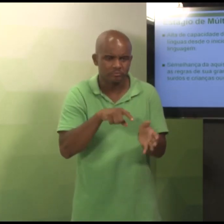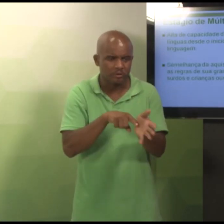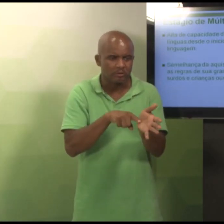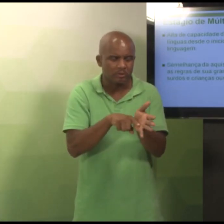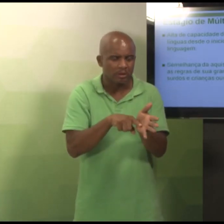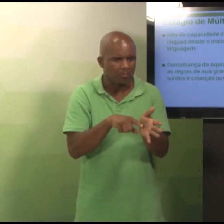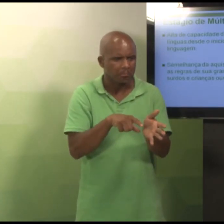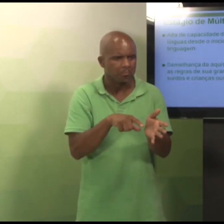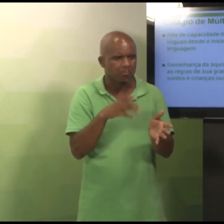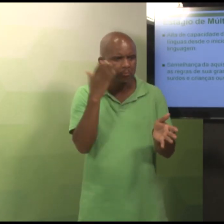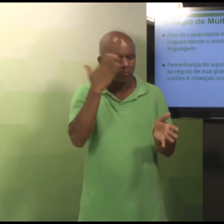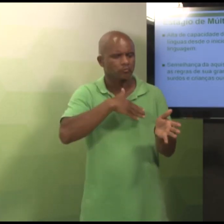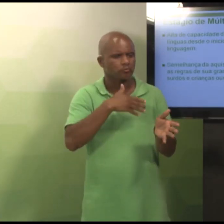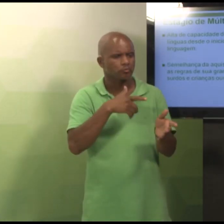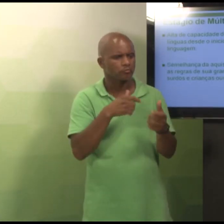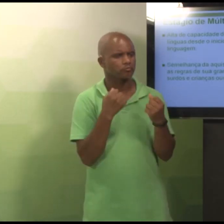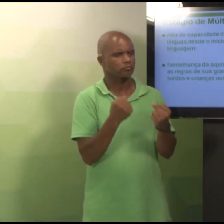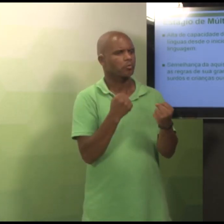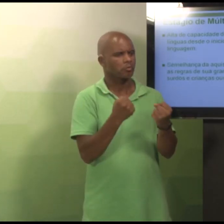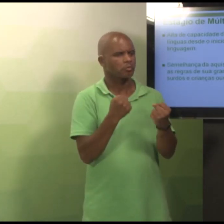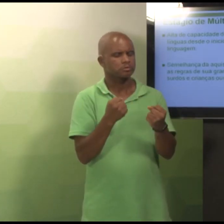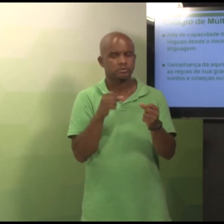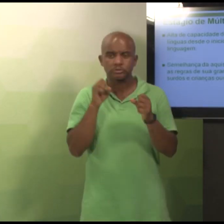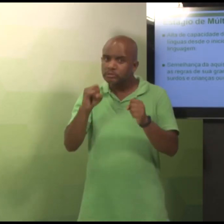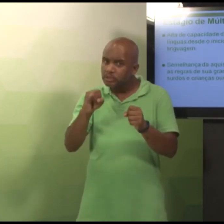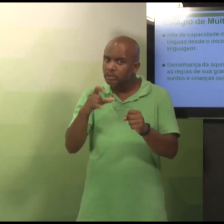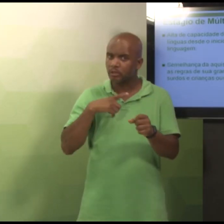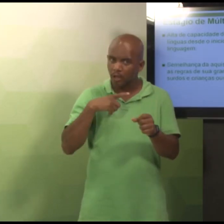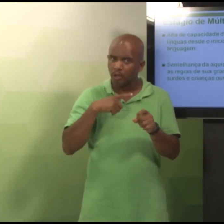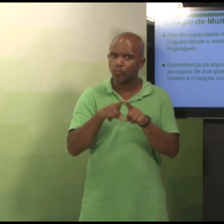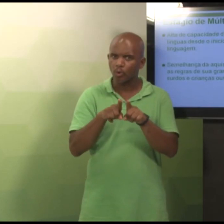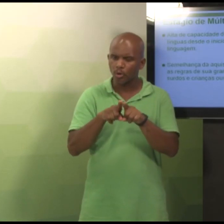de uma língua ou de outra. Pesquisas provam isso.